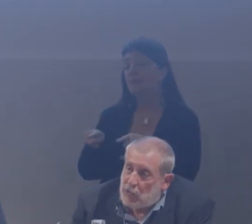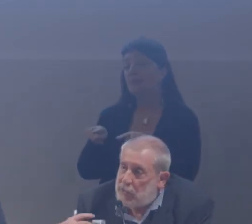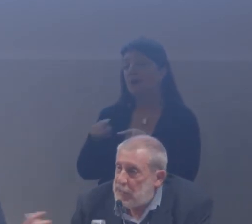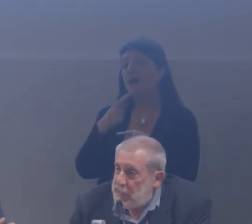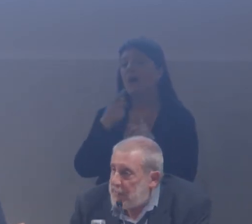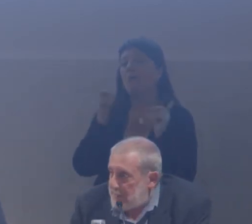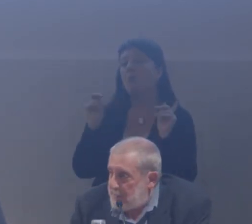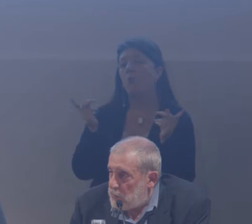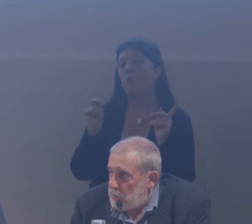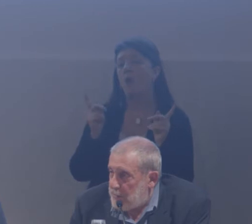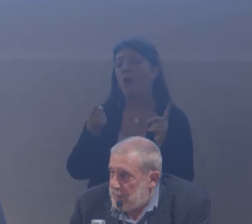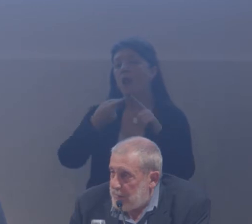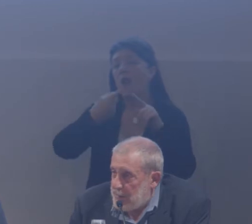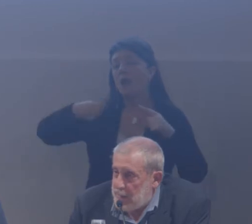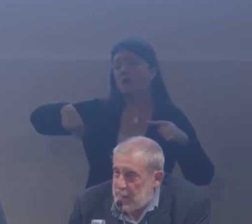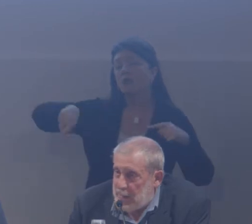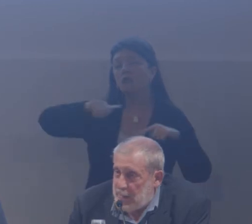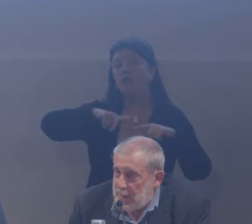della nostra generazione,